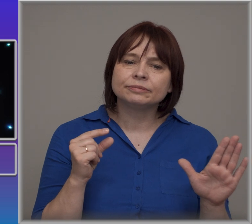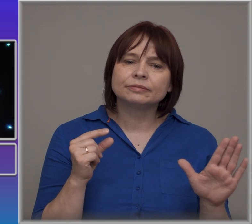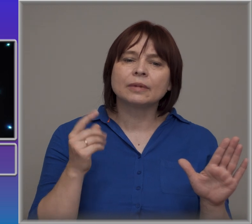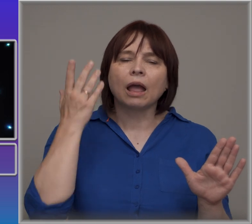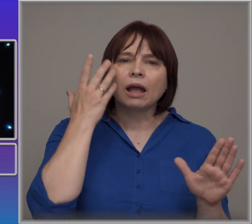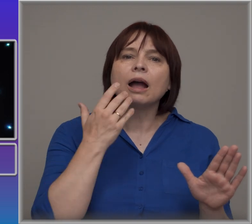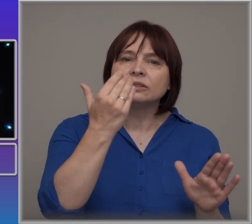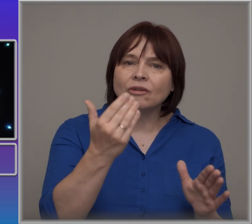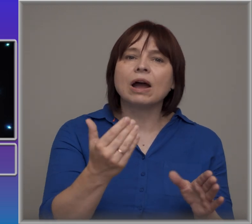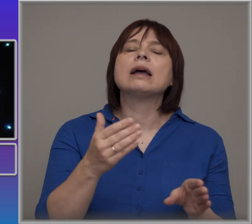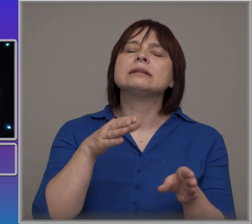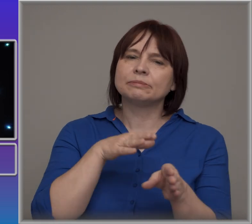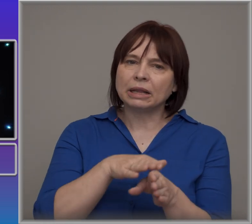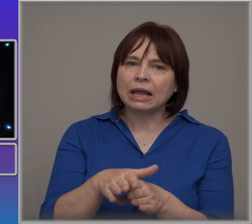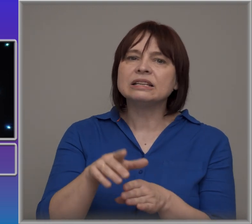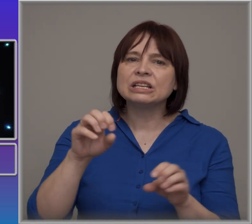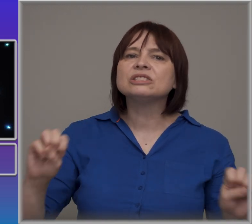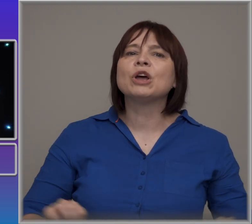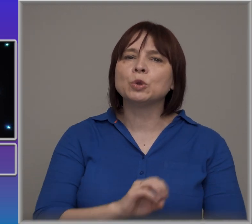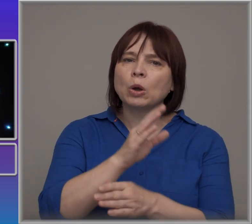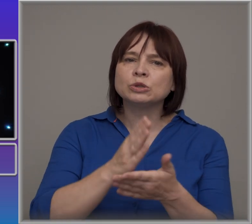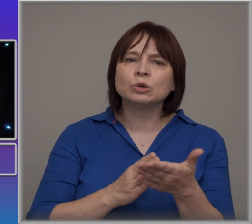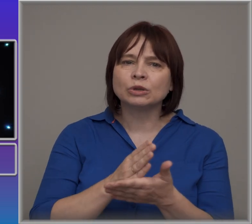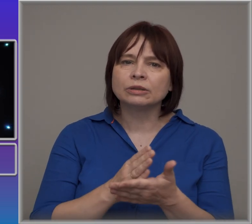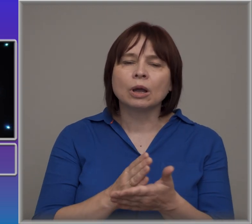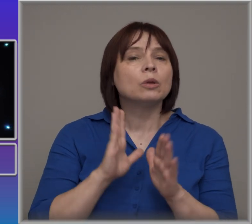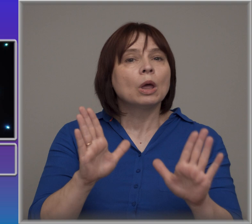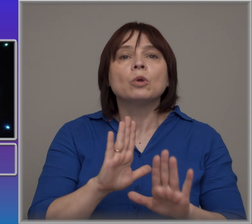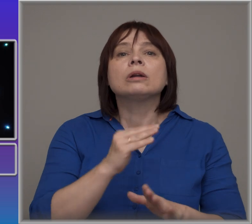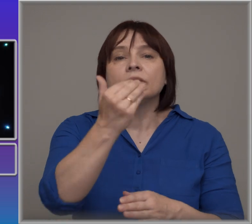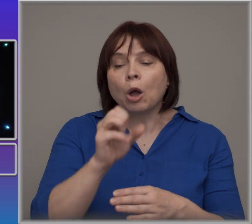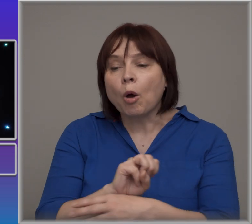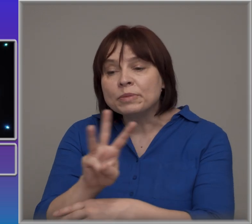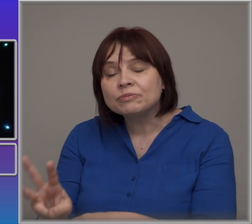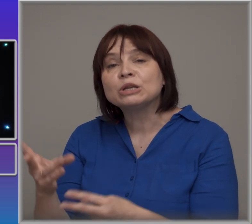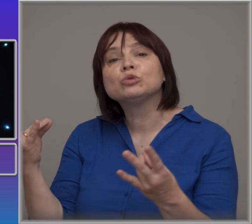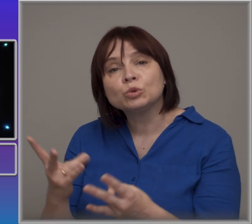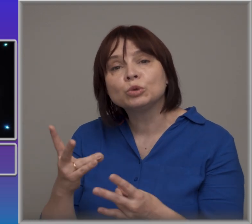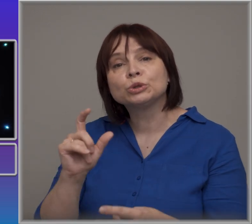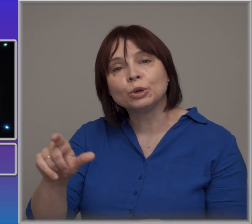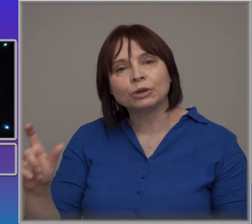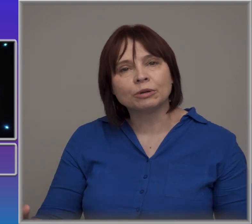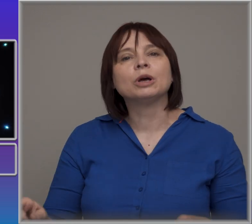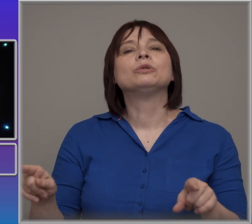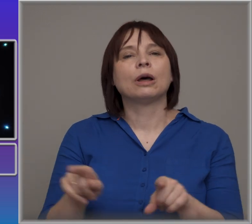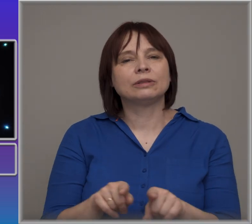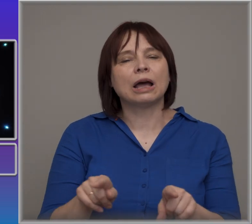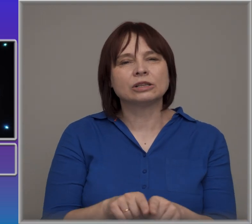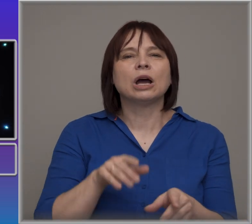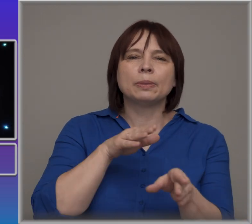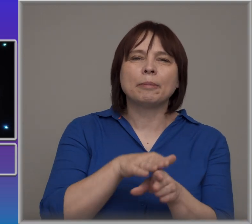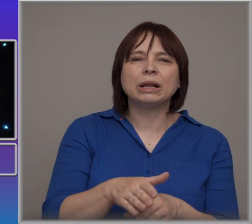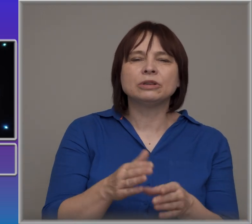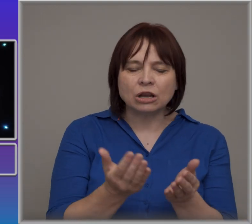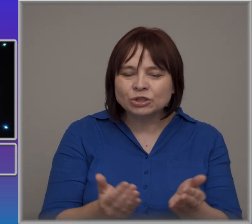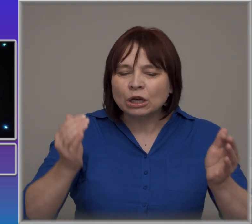замечательная возможность. Если мы прочитаем дальше, написано, что Бог может осыпать вас всякими дарами, так что у вас всегда будет все необходимое и даже более